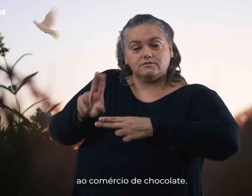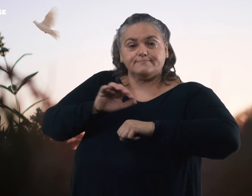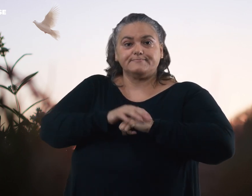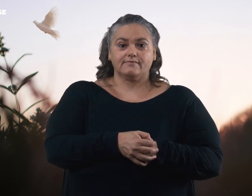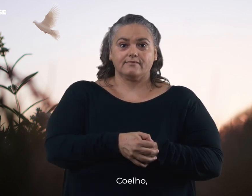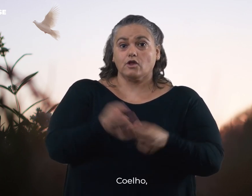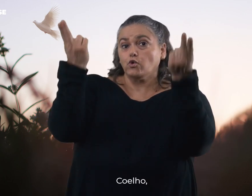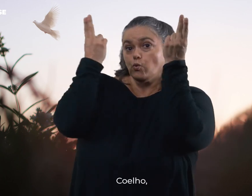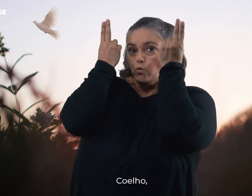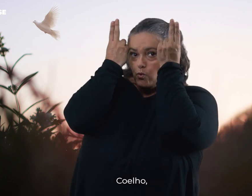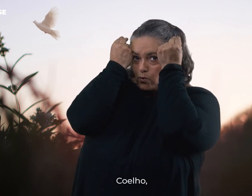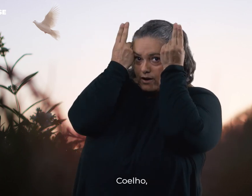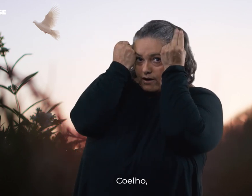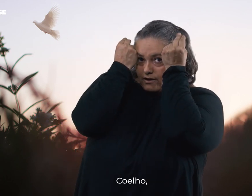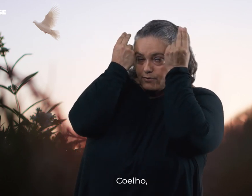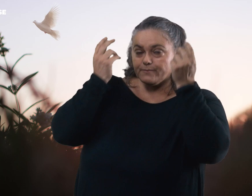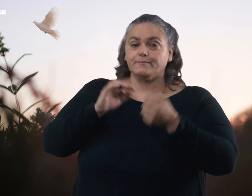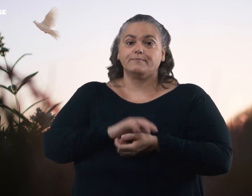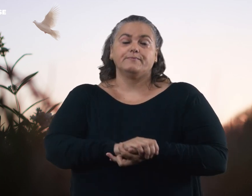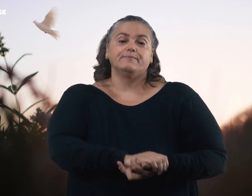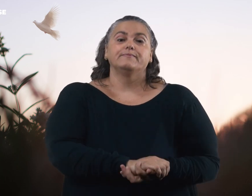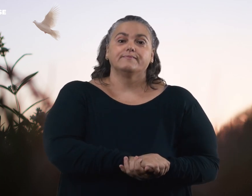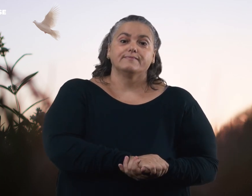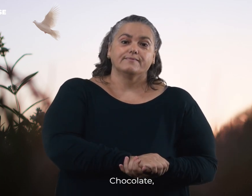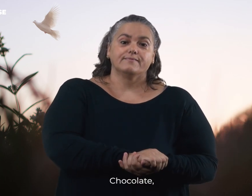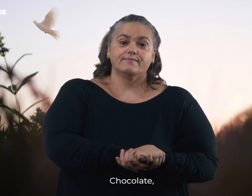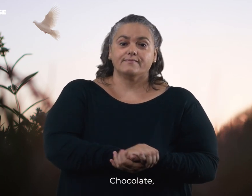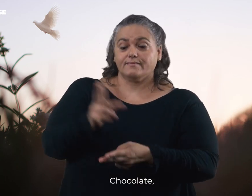Coelho Chocolate